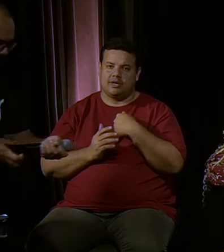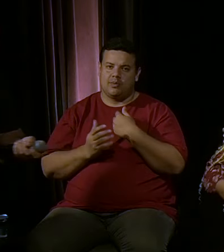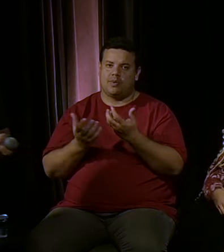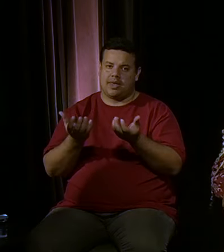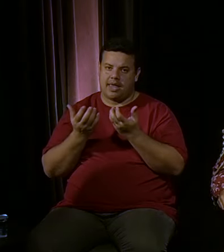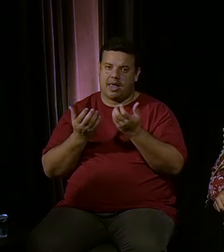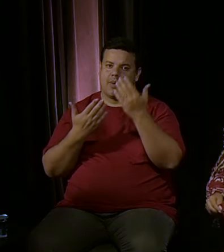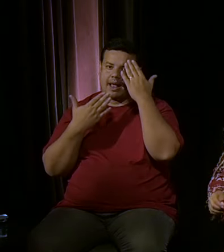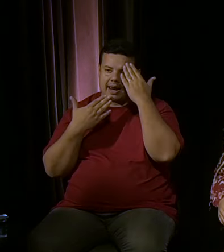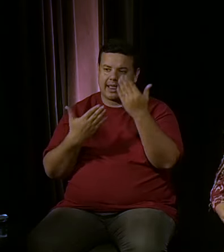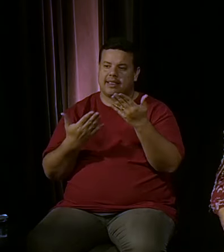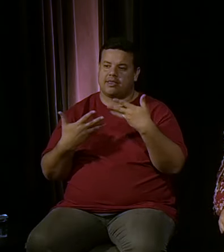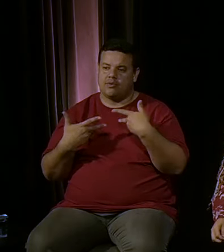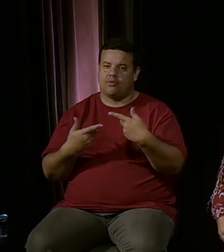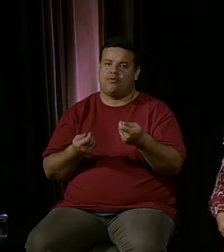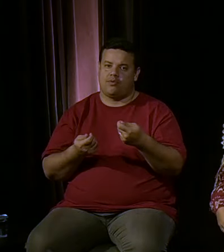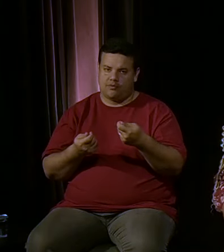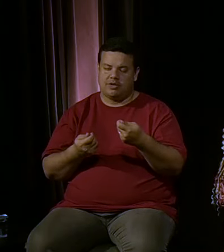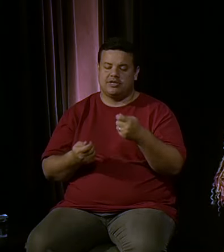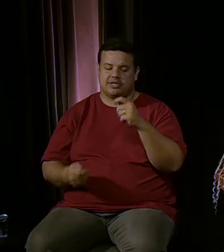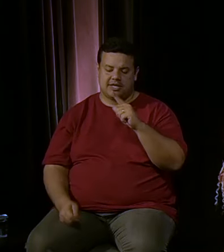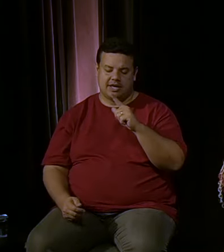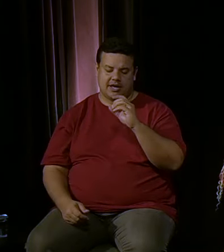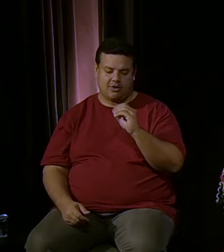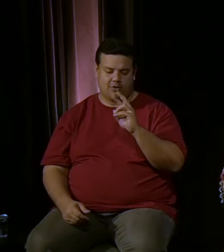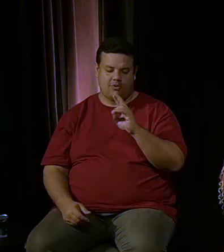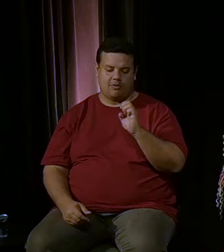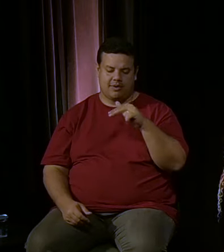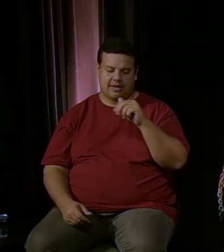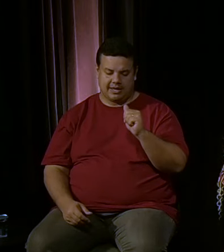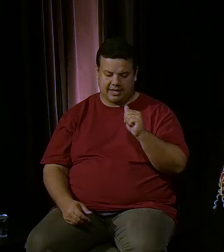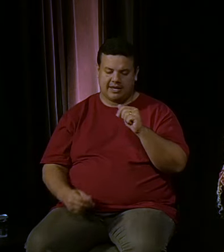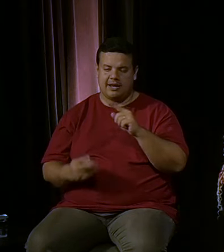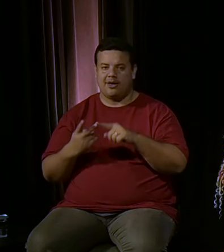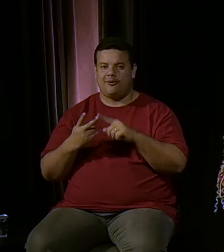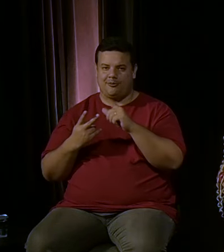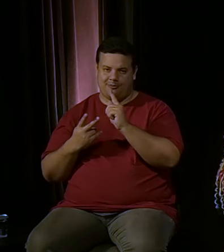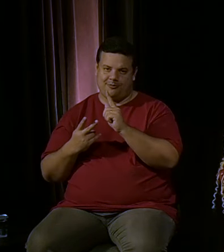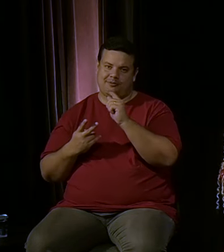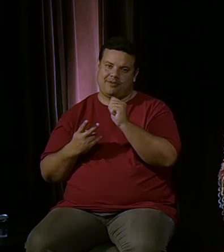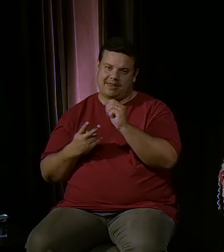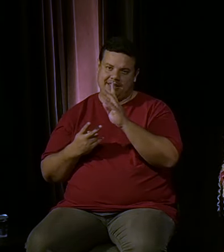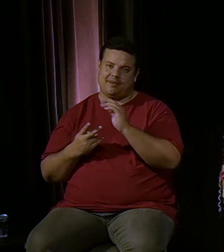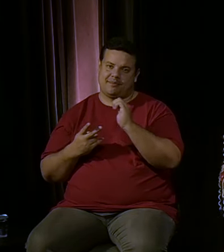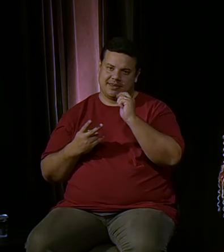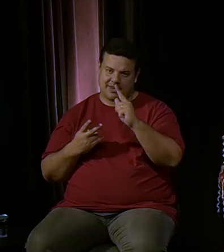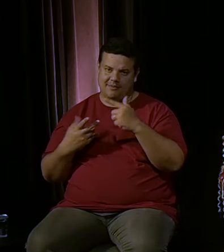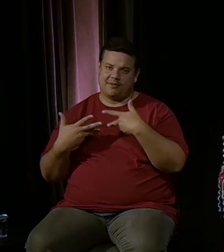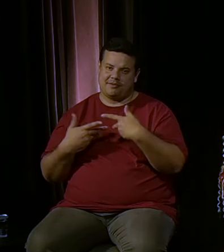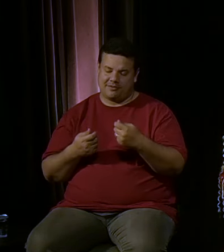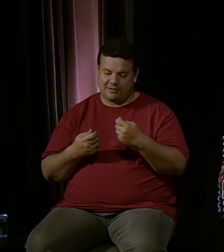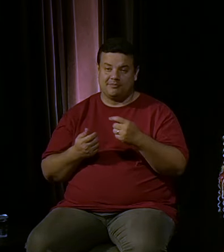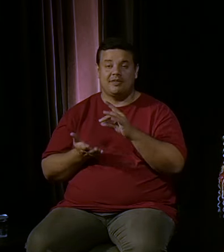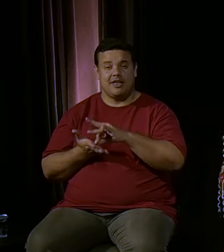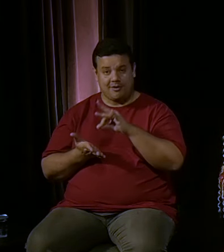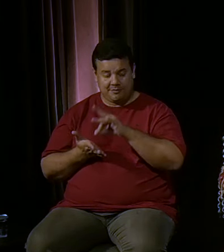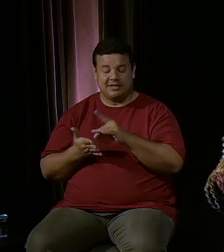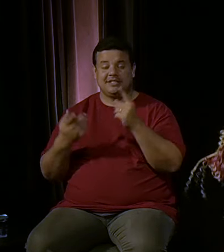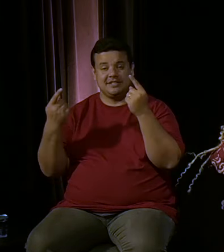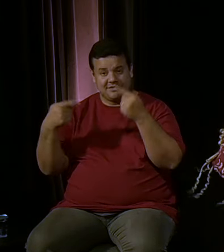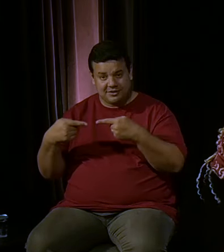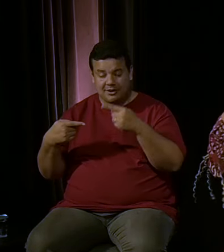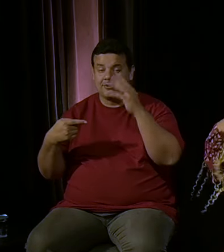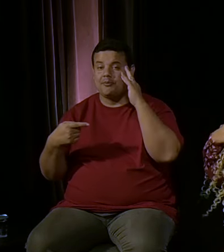o convite da Lorena e do Gabriel. Realmente é muito desafiador pensar nessa junção desses